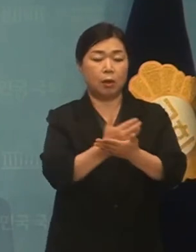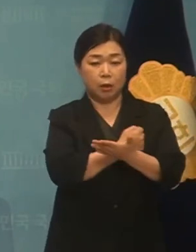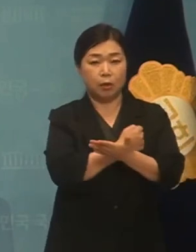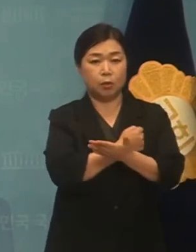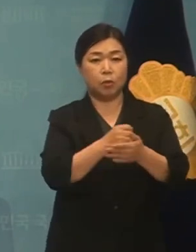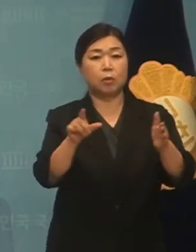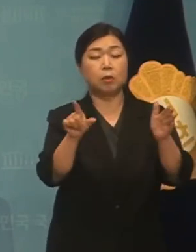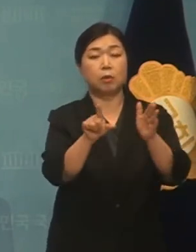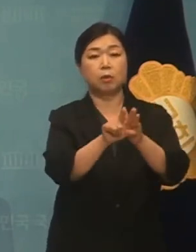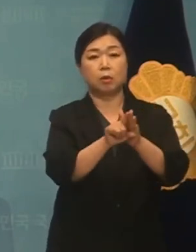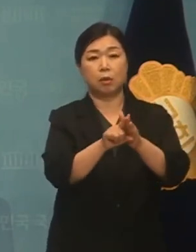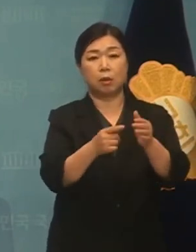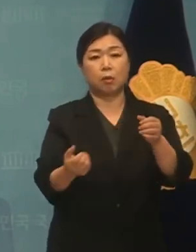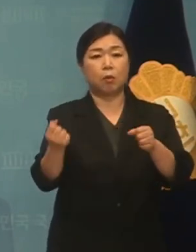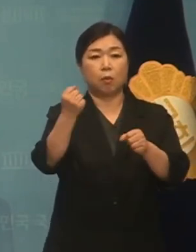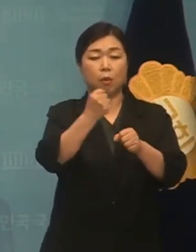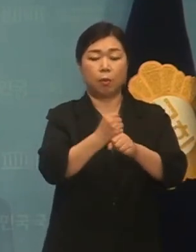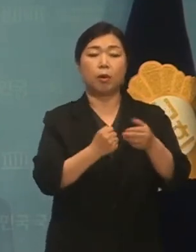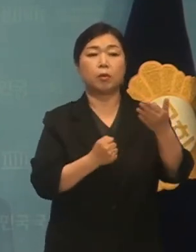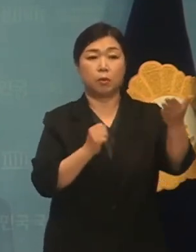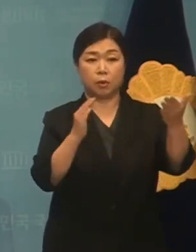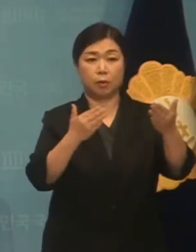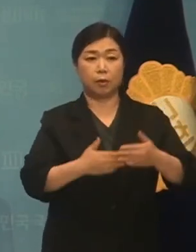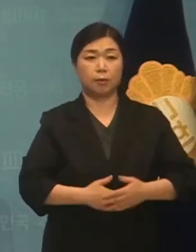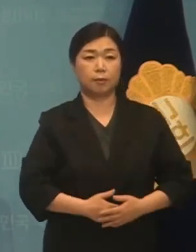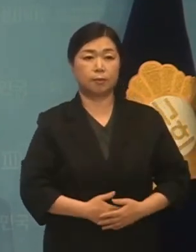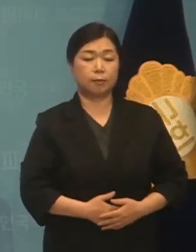신뢰감을 회복시켜야 합니다.